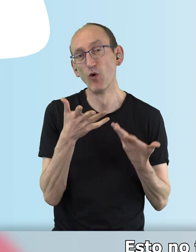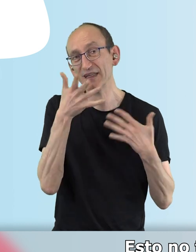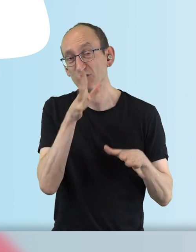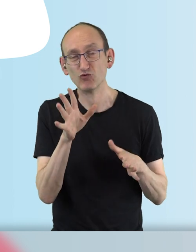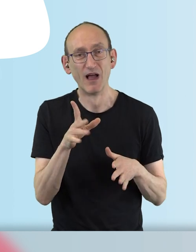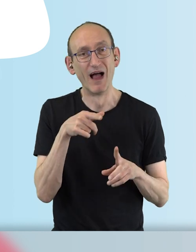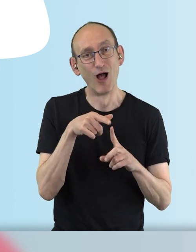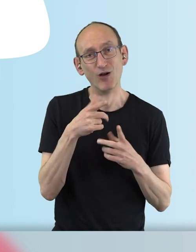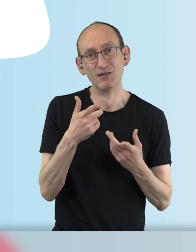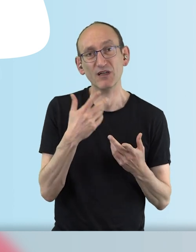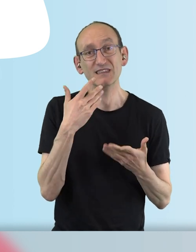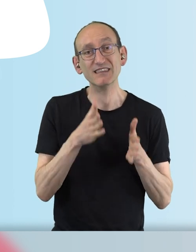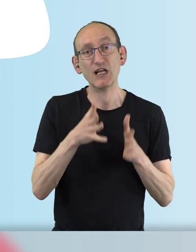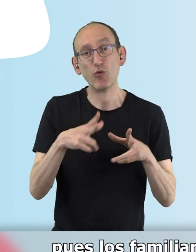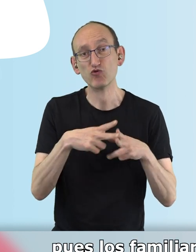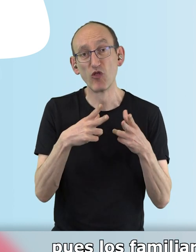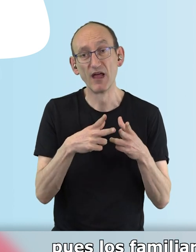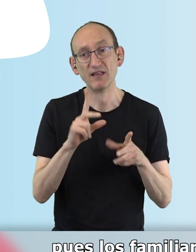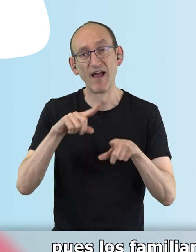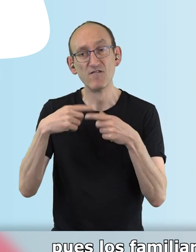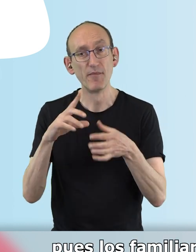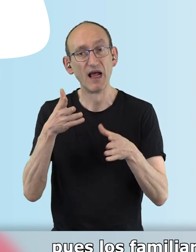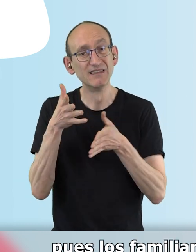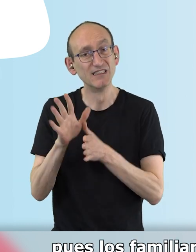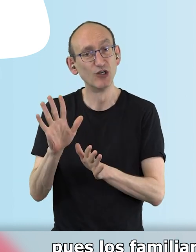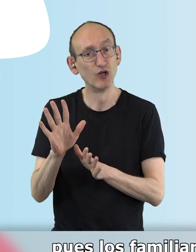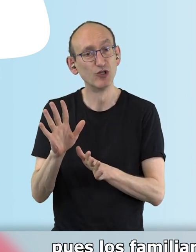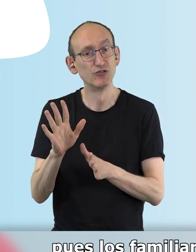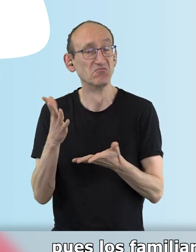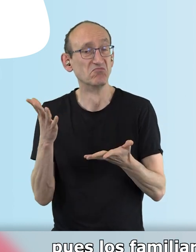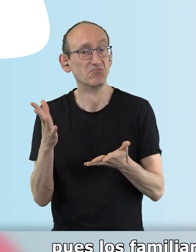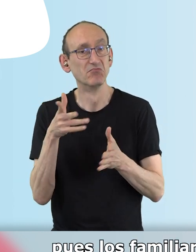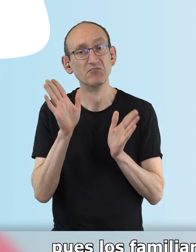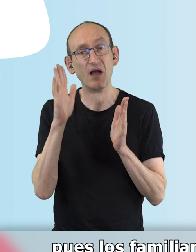para, porque tengamos robots sociales, pues a los familiares o a los hijos,